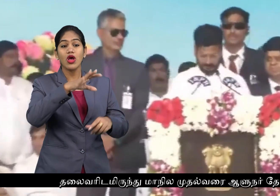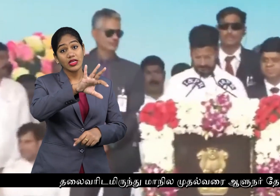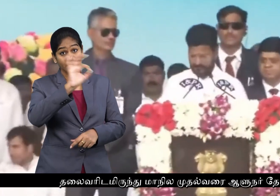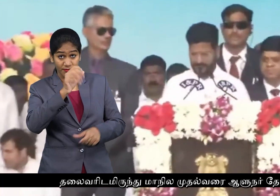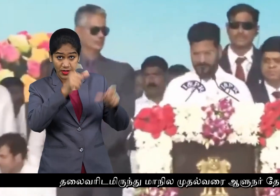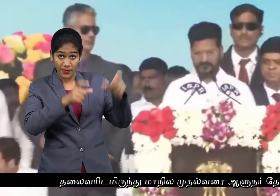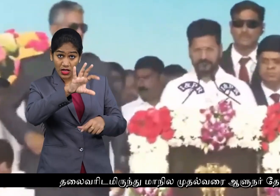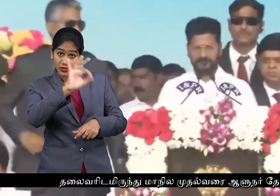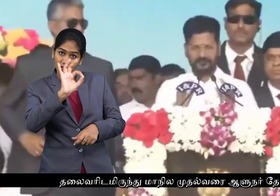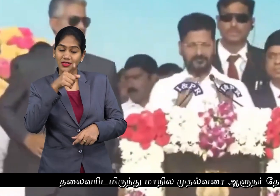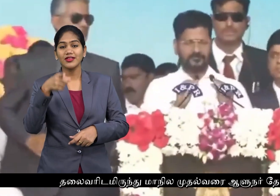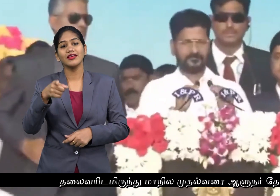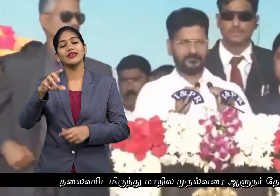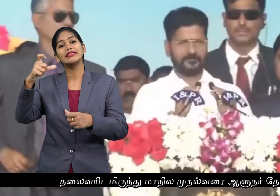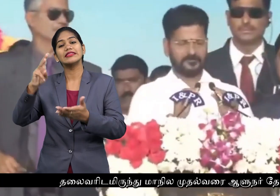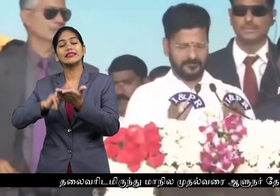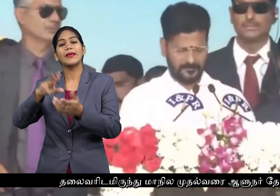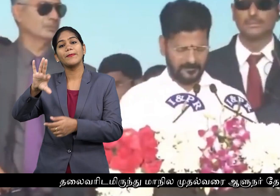செய்கிறார்.